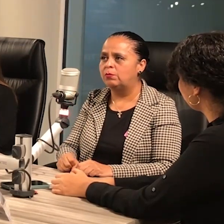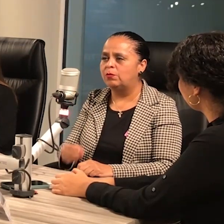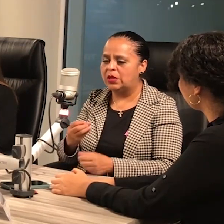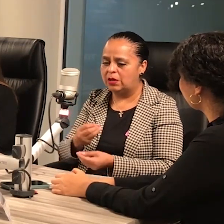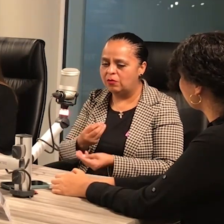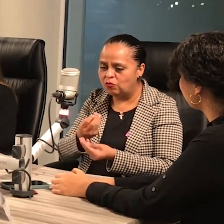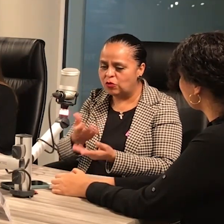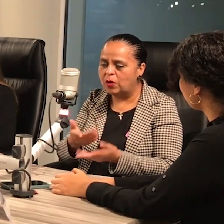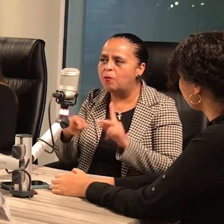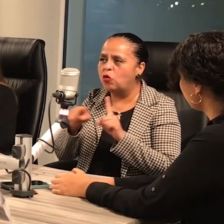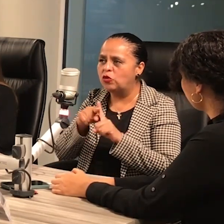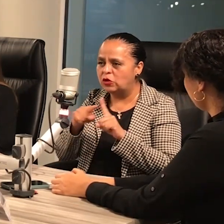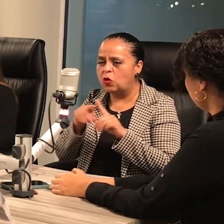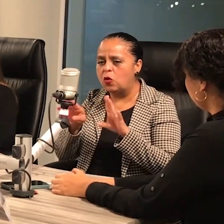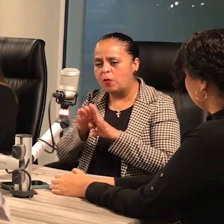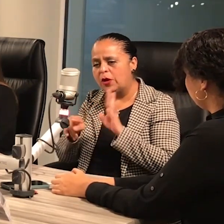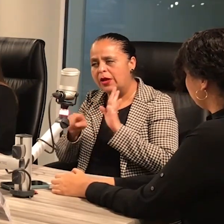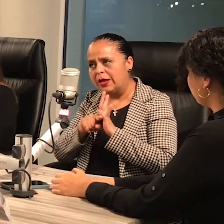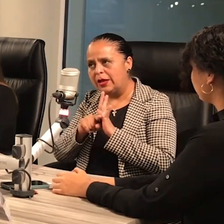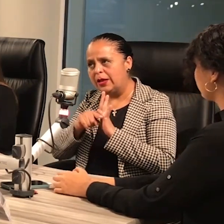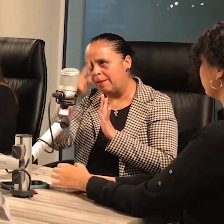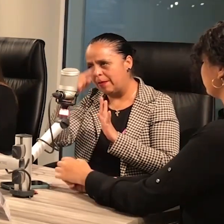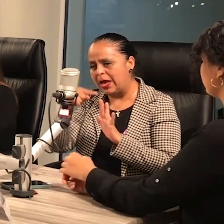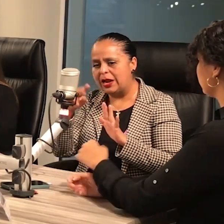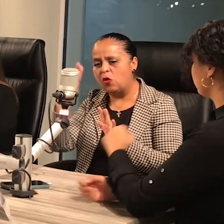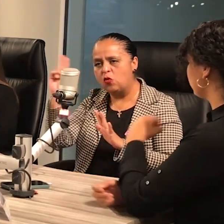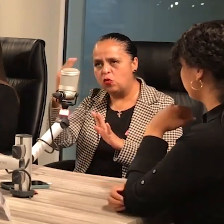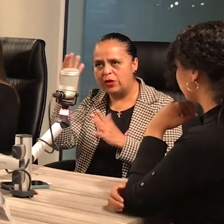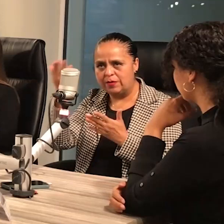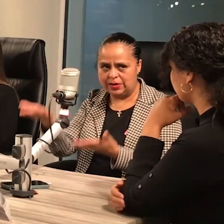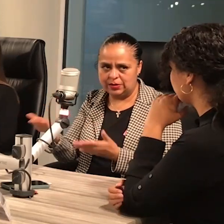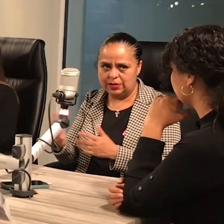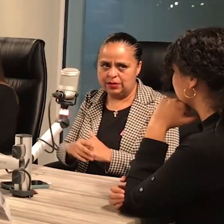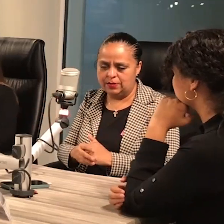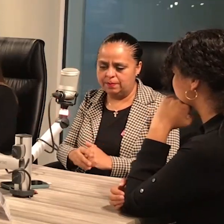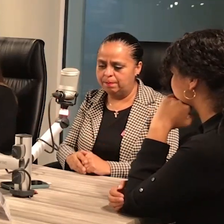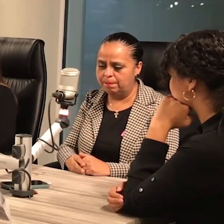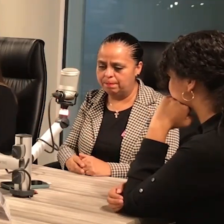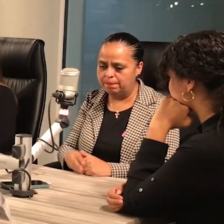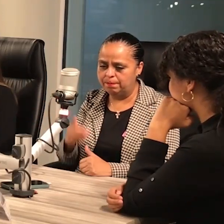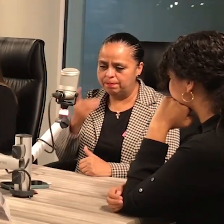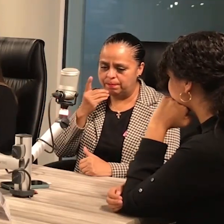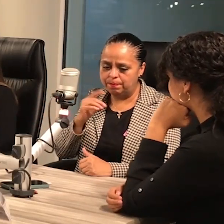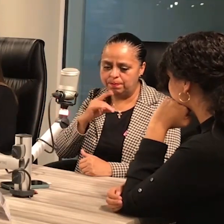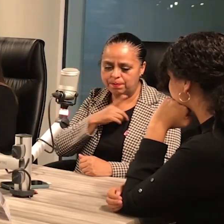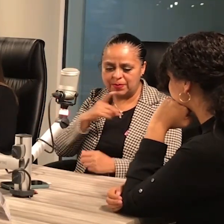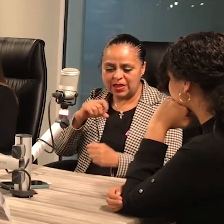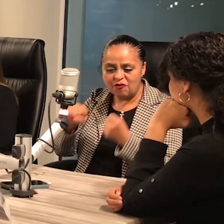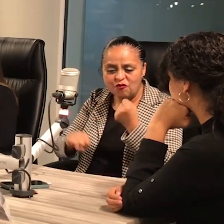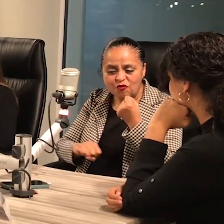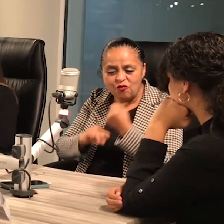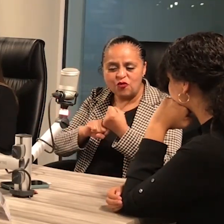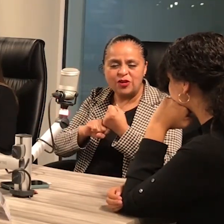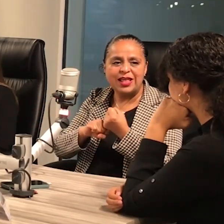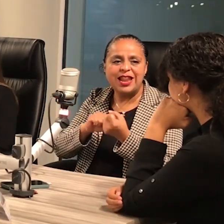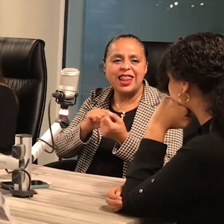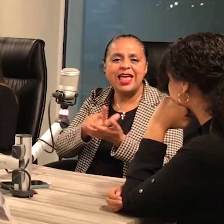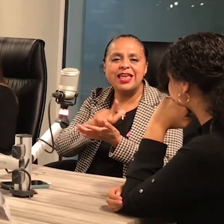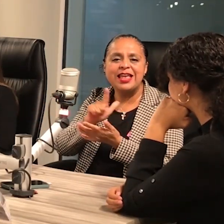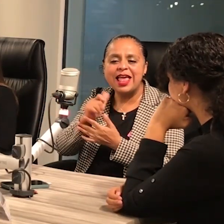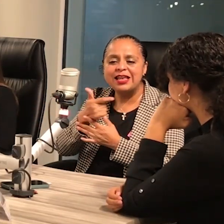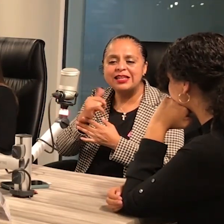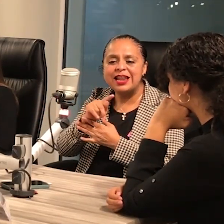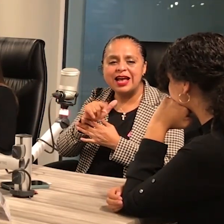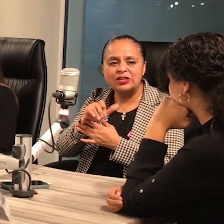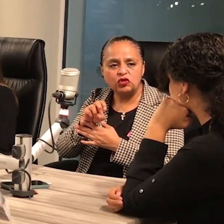incentivos, tanto positivos como negativos, para nuestras universidades. Tenemos que fortalecer la parte de la legislación, en específico